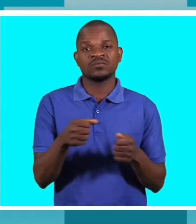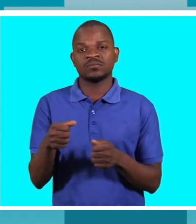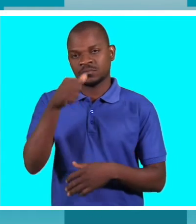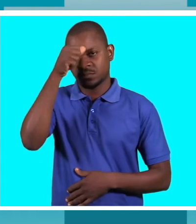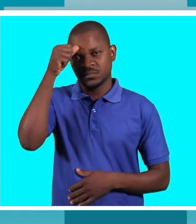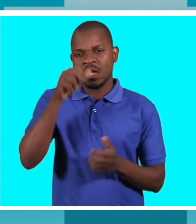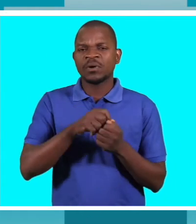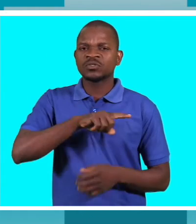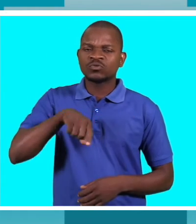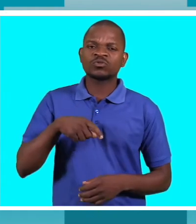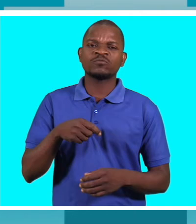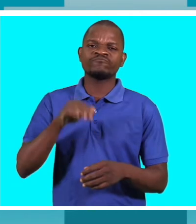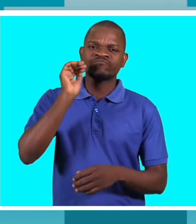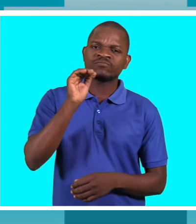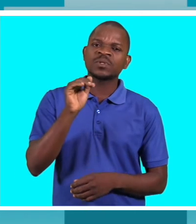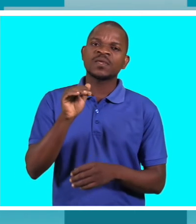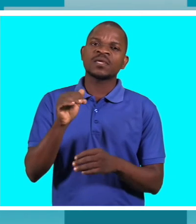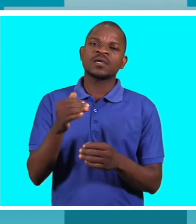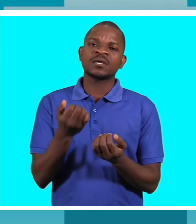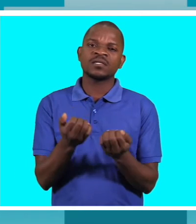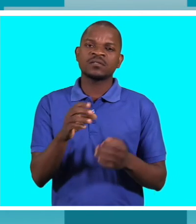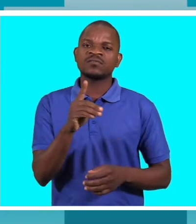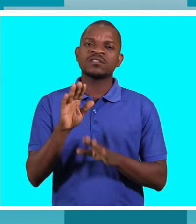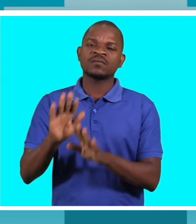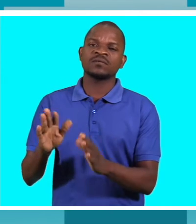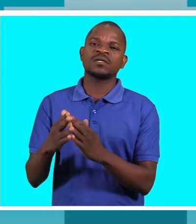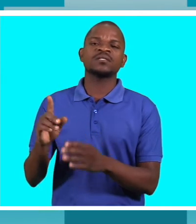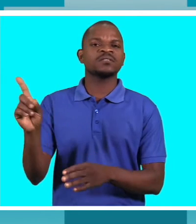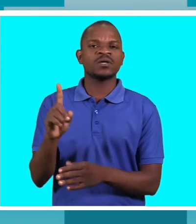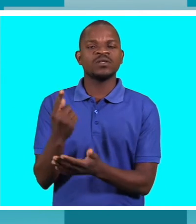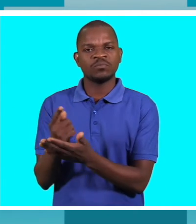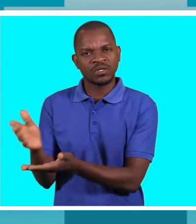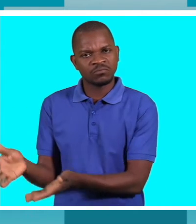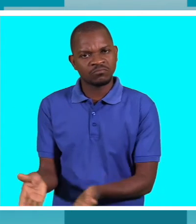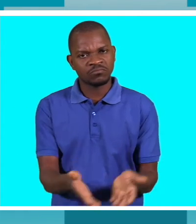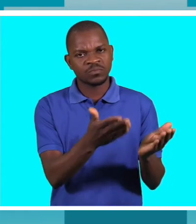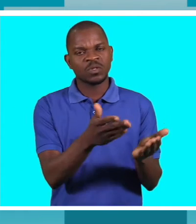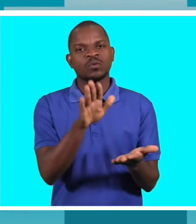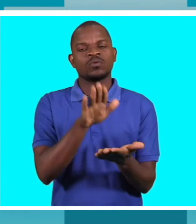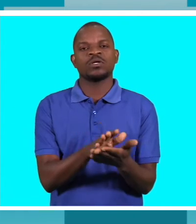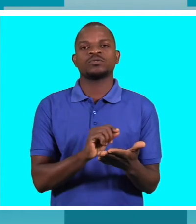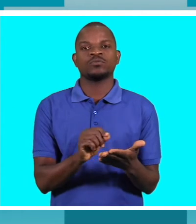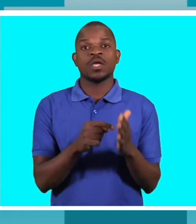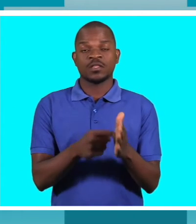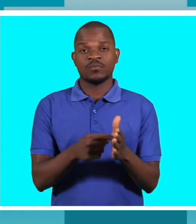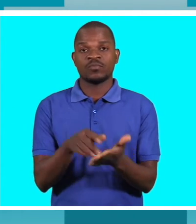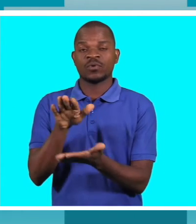mãe não deixa a criança em casa não esconda a criança em casa por exemplo se vai a uma festa se vai ao convívio